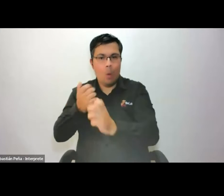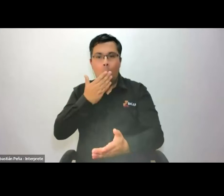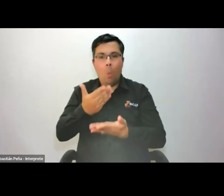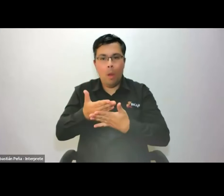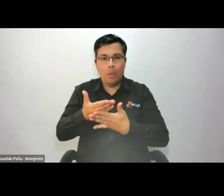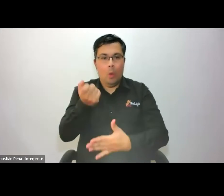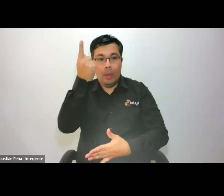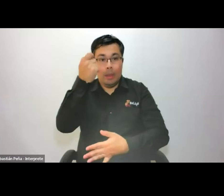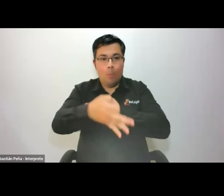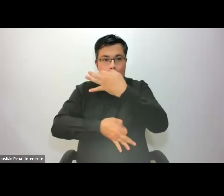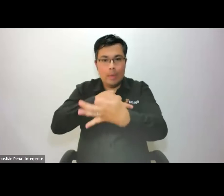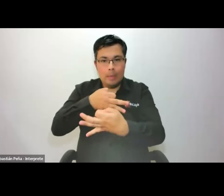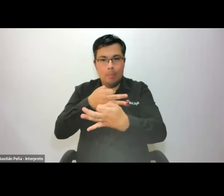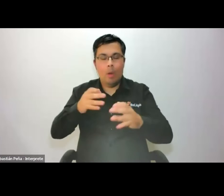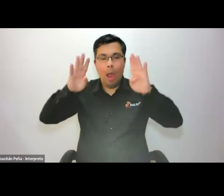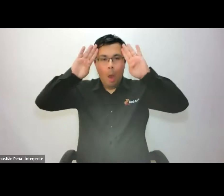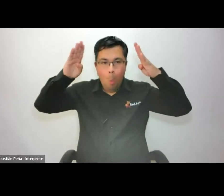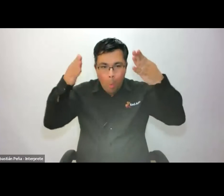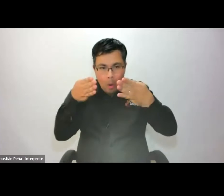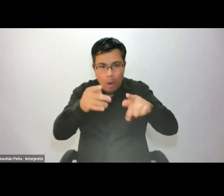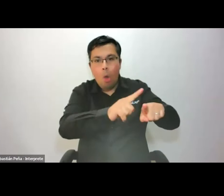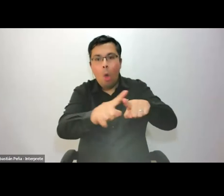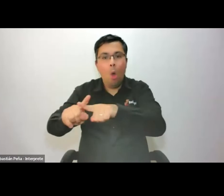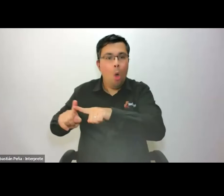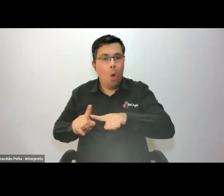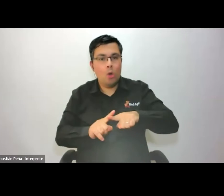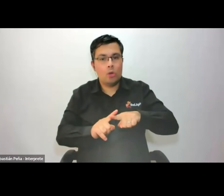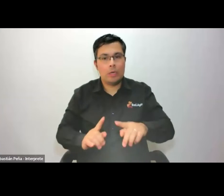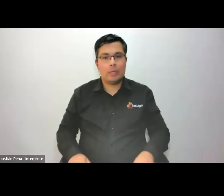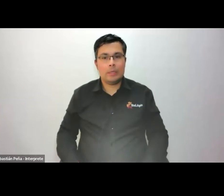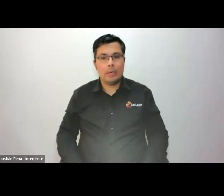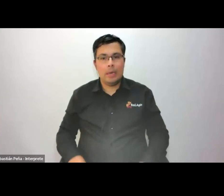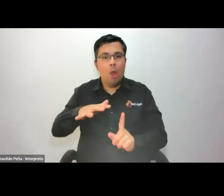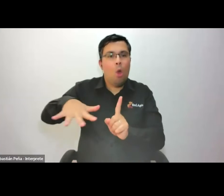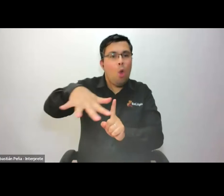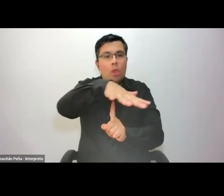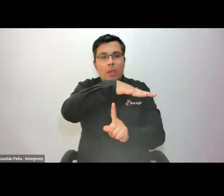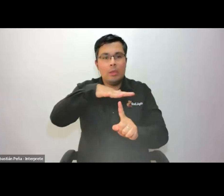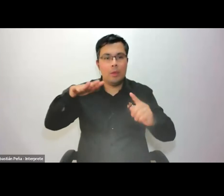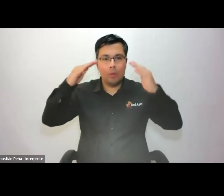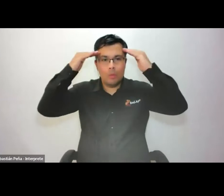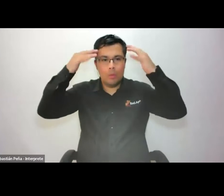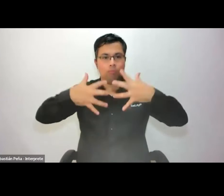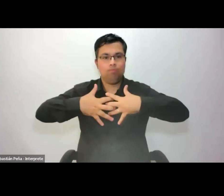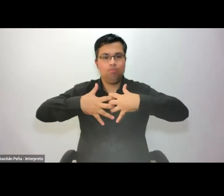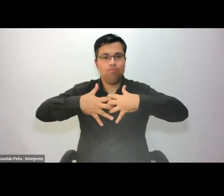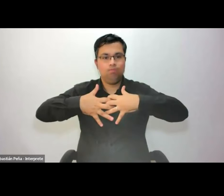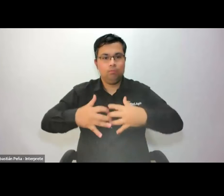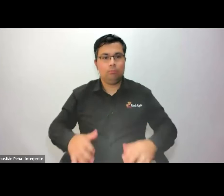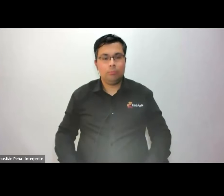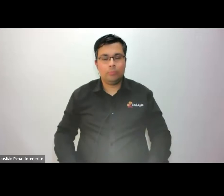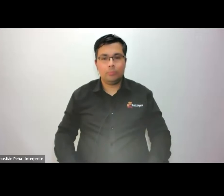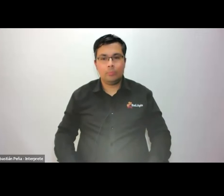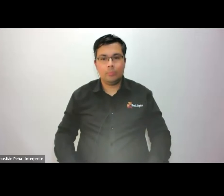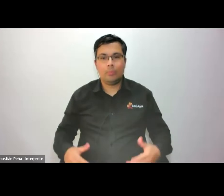neurodivergencias también, otras condiciones neurodivergentes. En educación hemos tomado una decisión de manera expresa, que